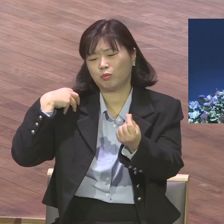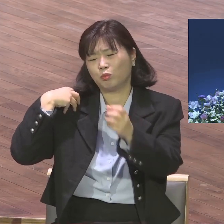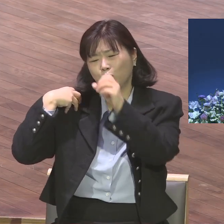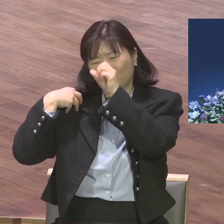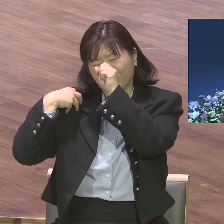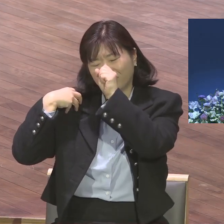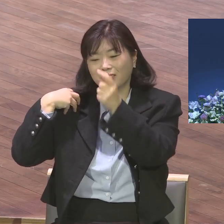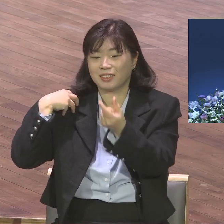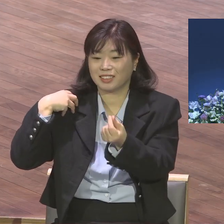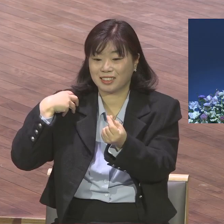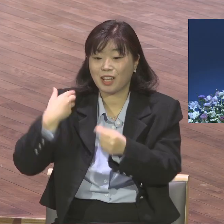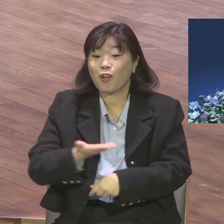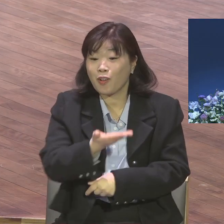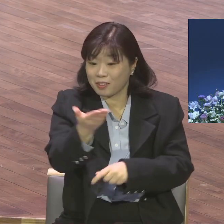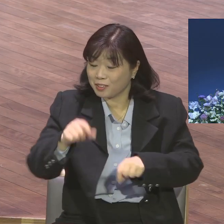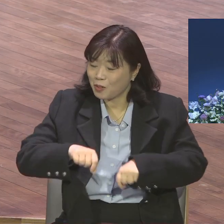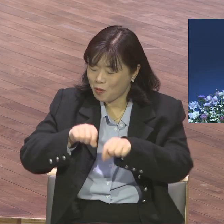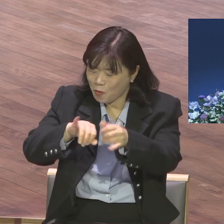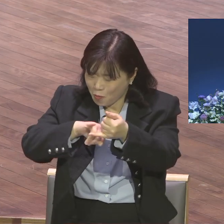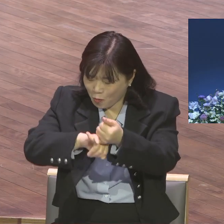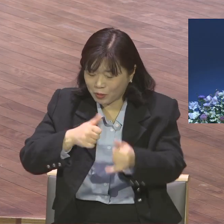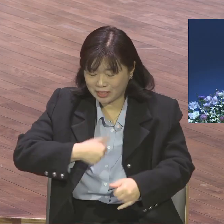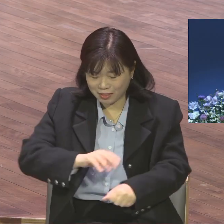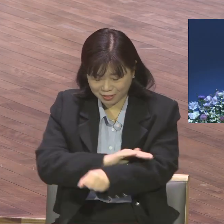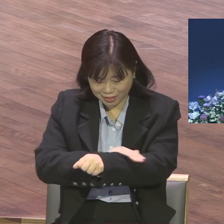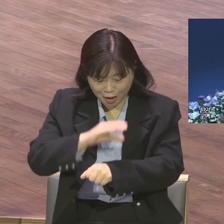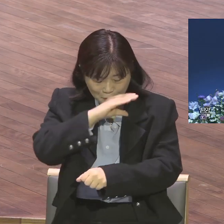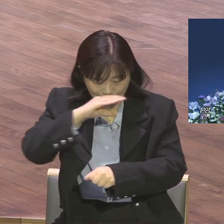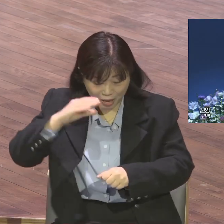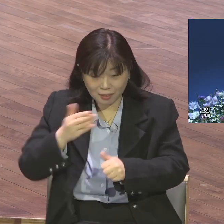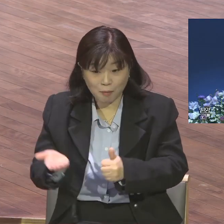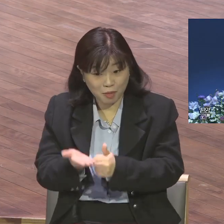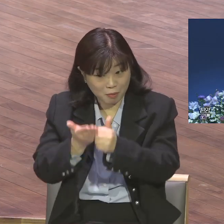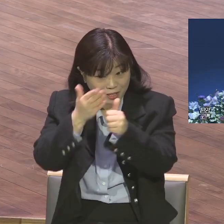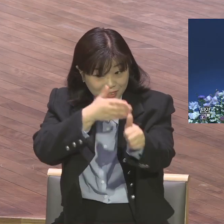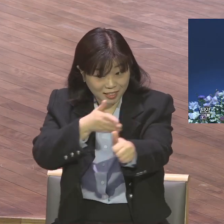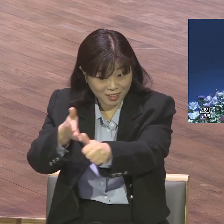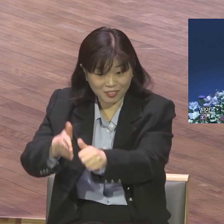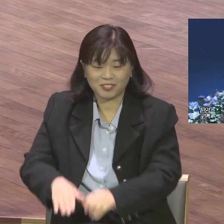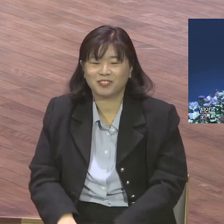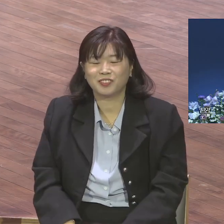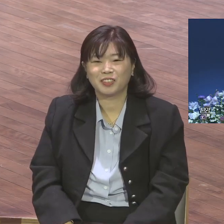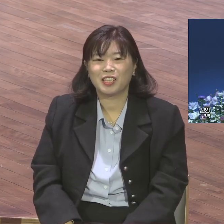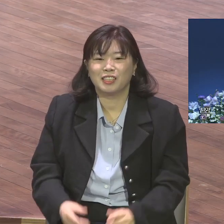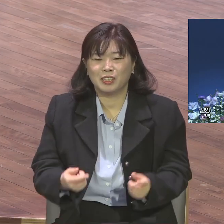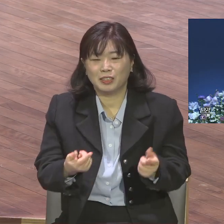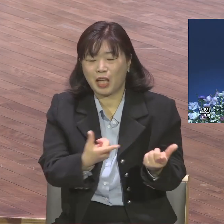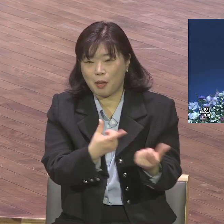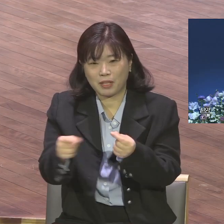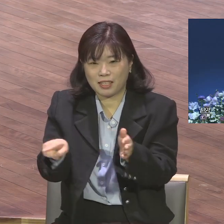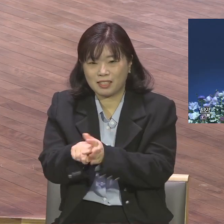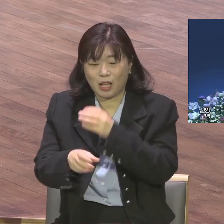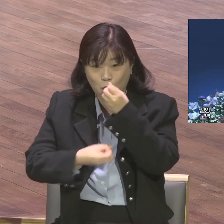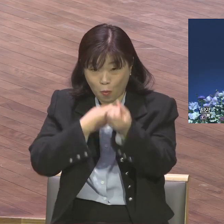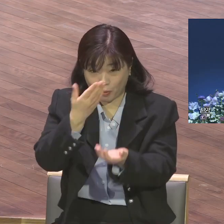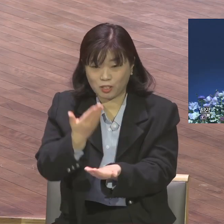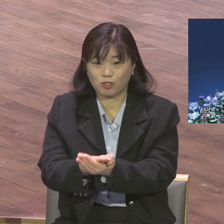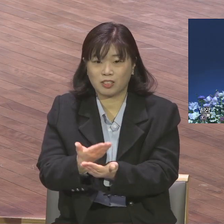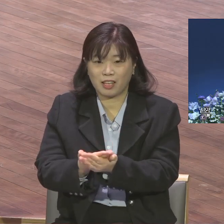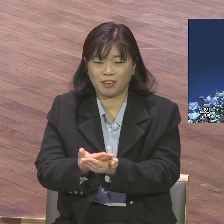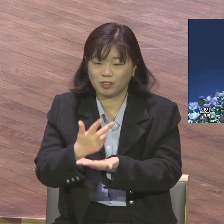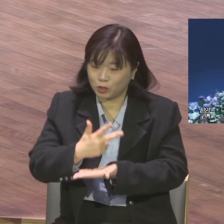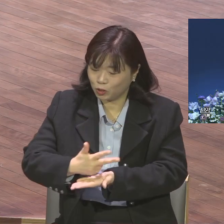자녀들로 여러분 양육하시기를 바랍니다. 신앙 고백합니다. 주는 그리스도시요 살아계신